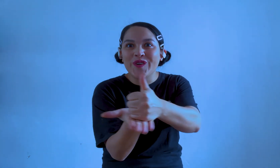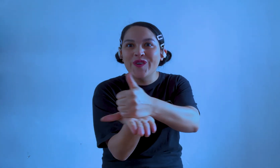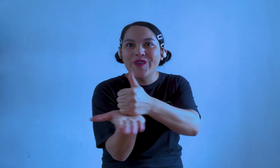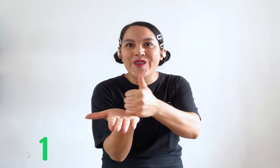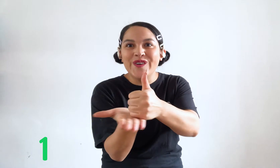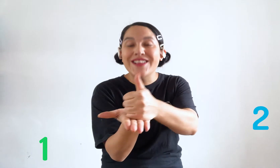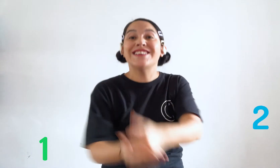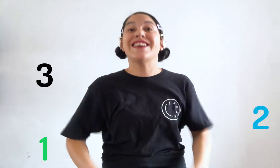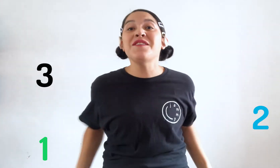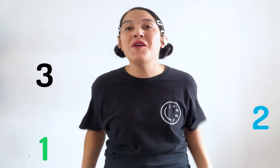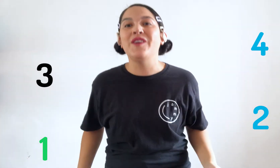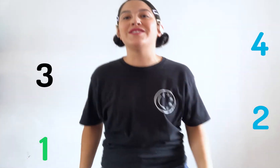azul!